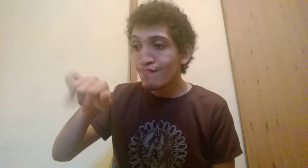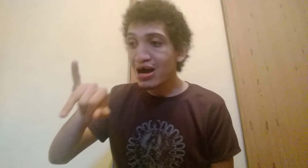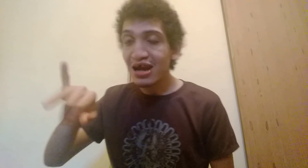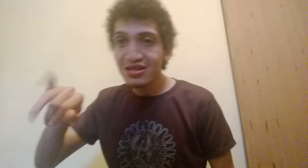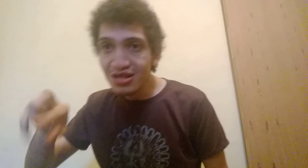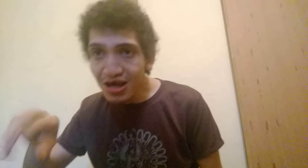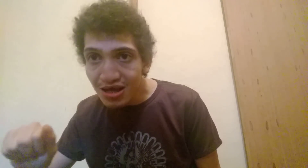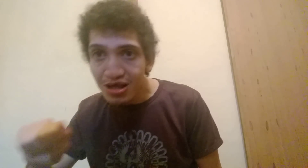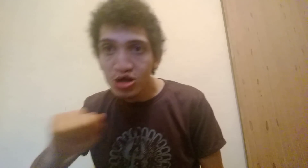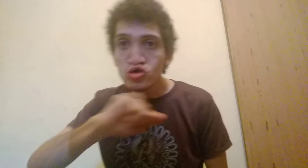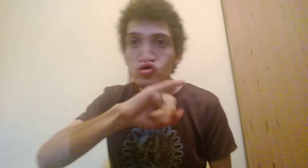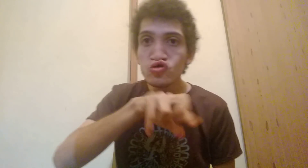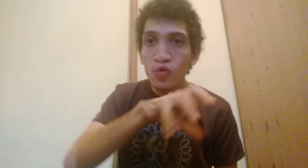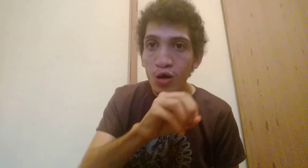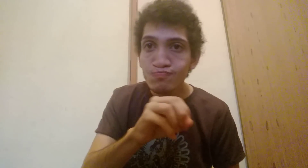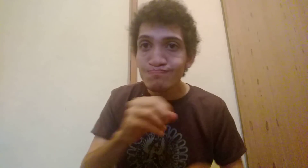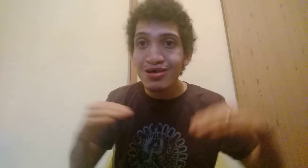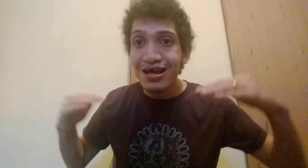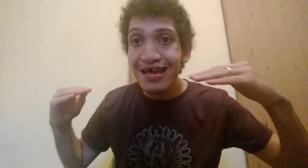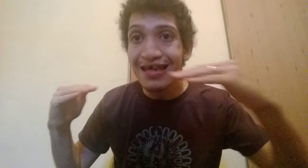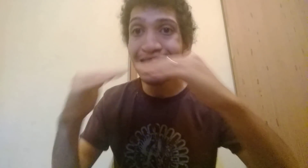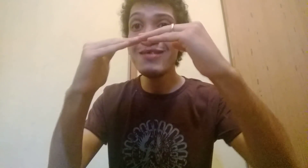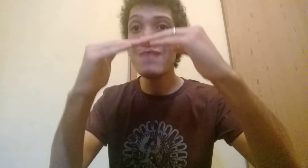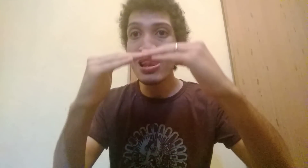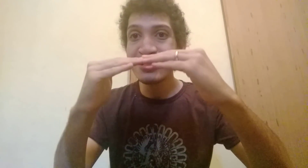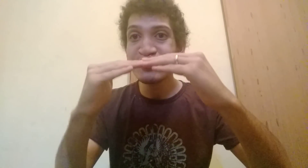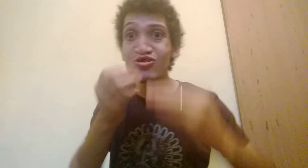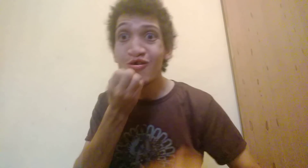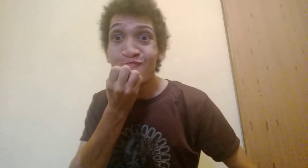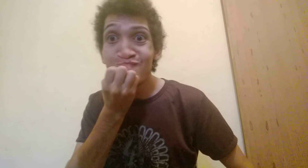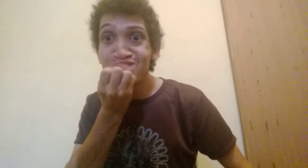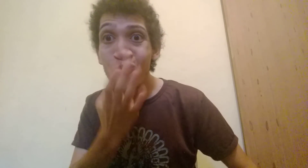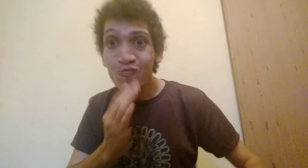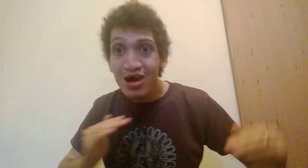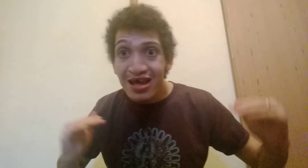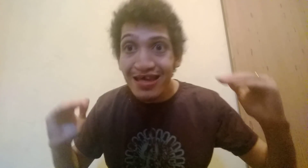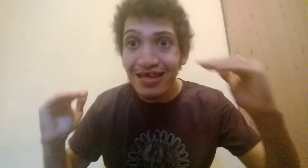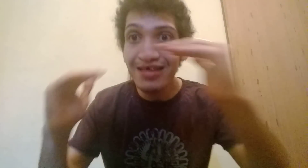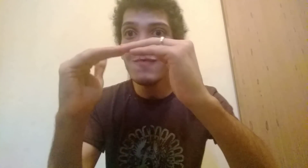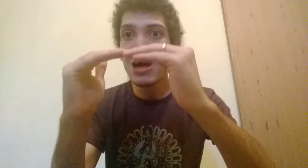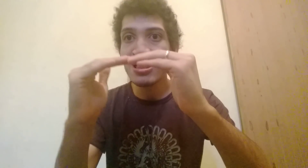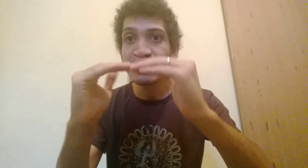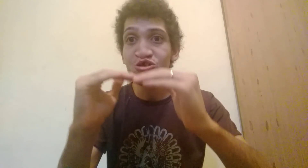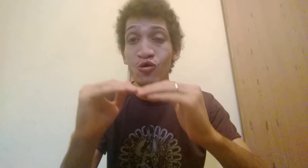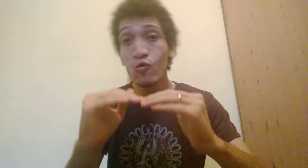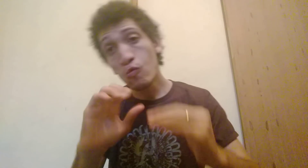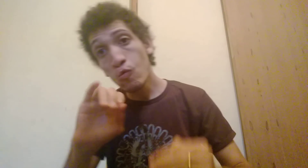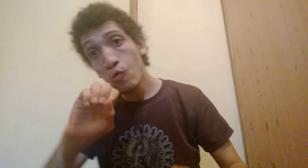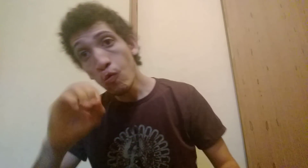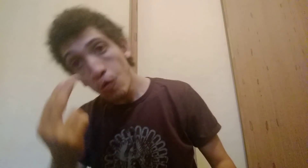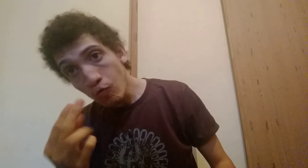Maria e João equivalentes. Vão equivalentes. Ou,